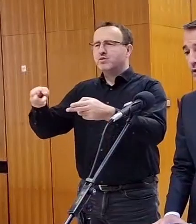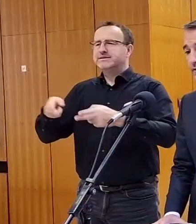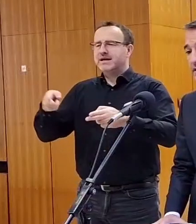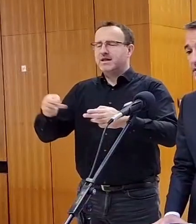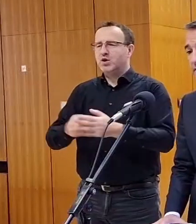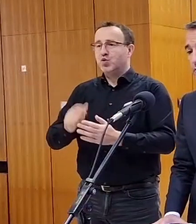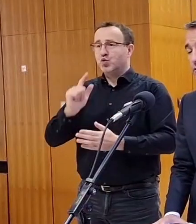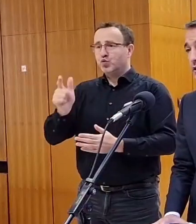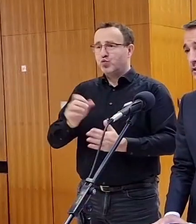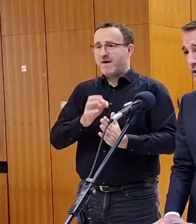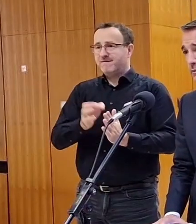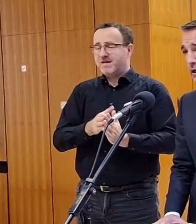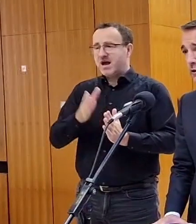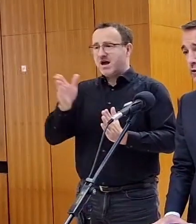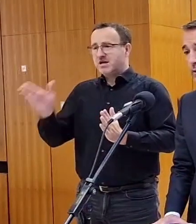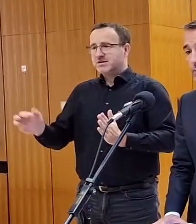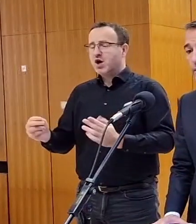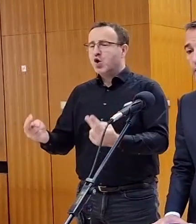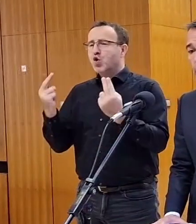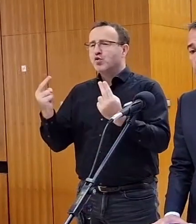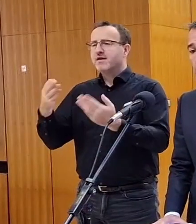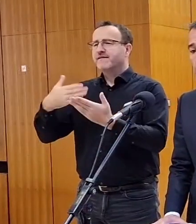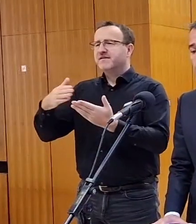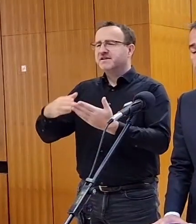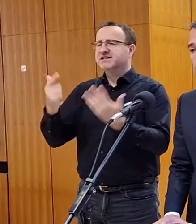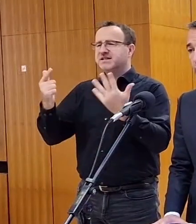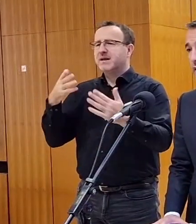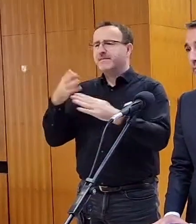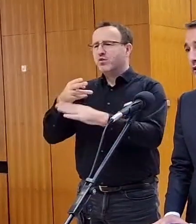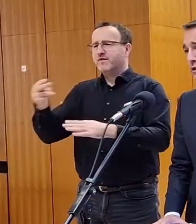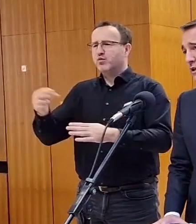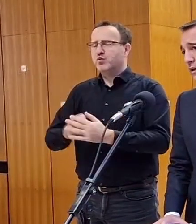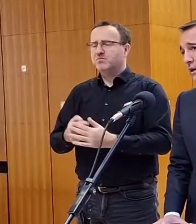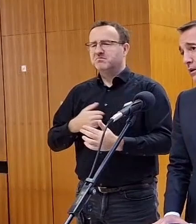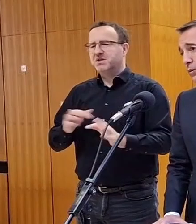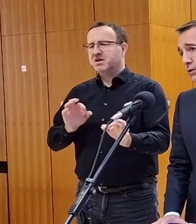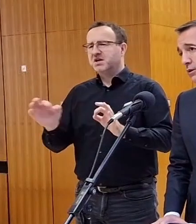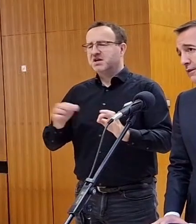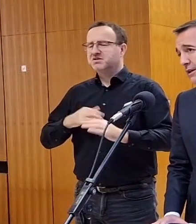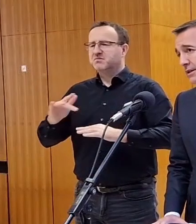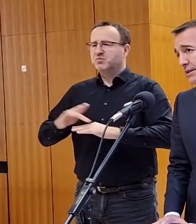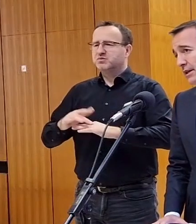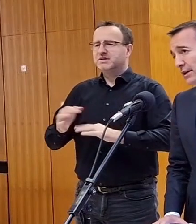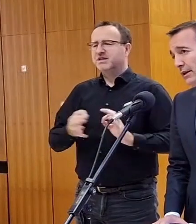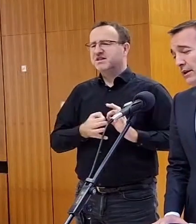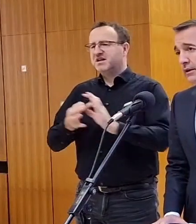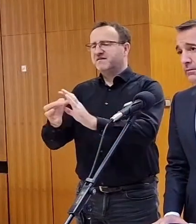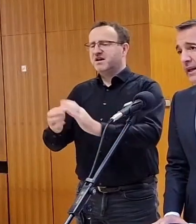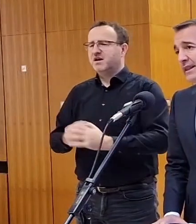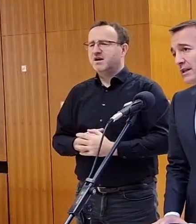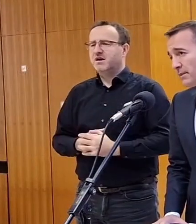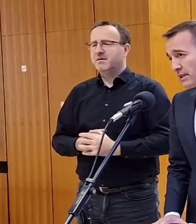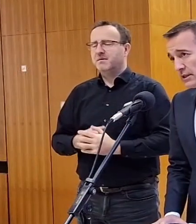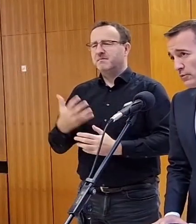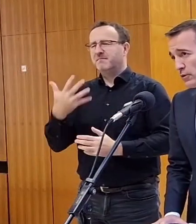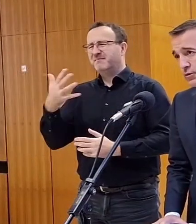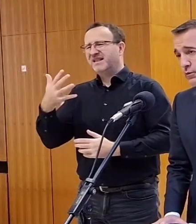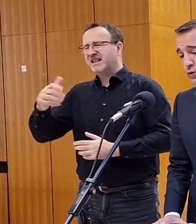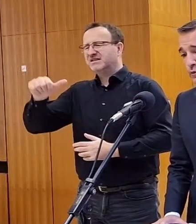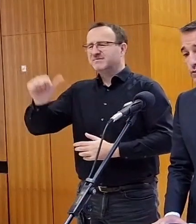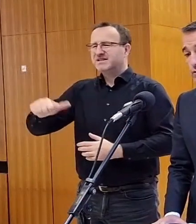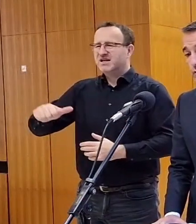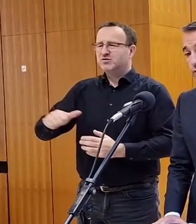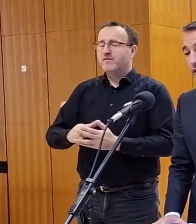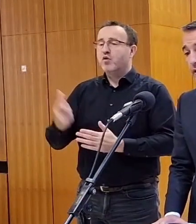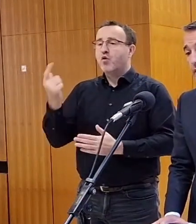Viem, je to druhá fáza v hodnote asi 7 miliónov eur. Predpokladáme, že bude to trvať asi 15 mesiacov možno